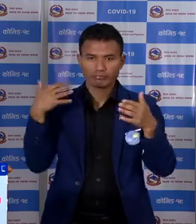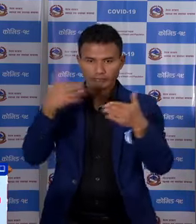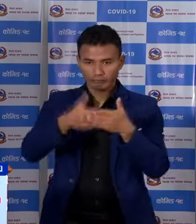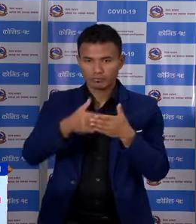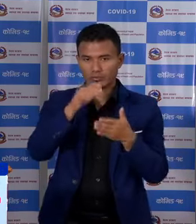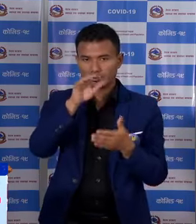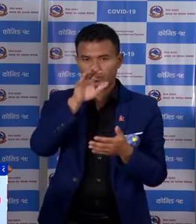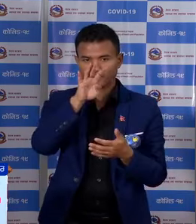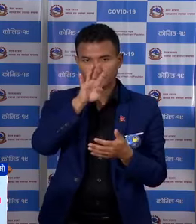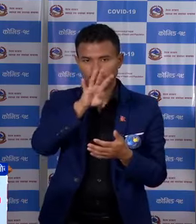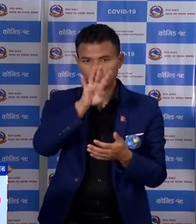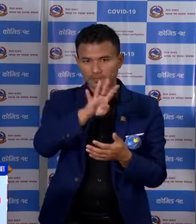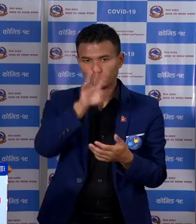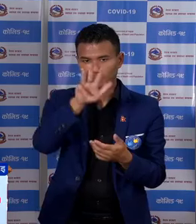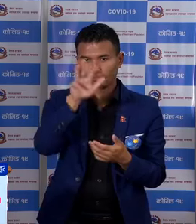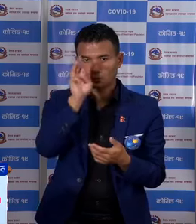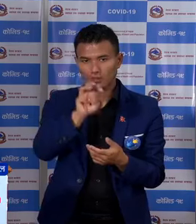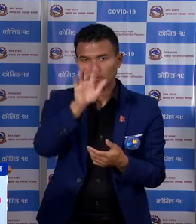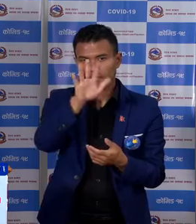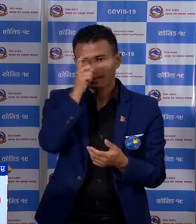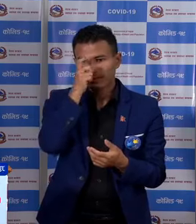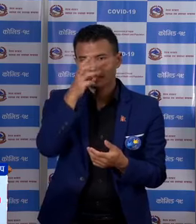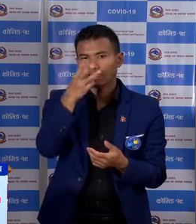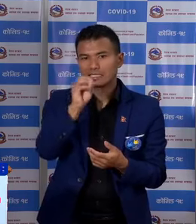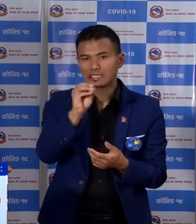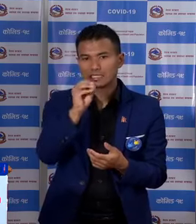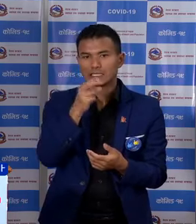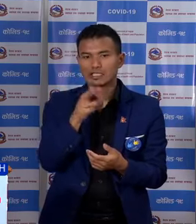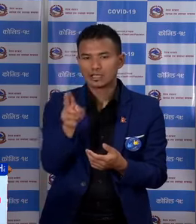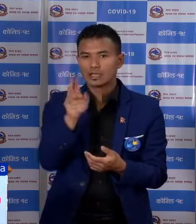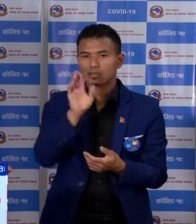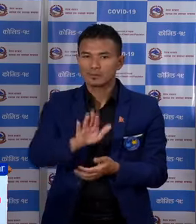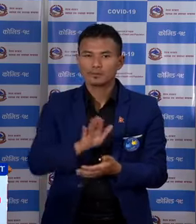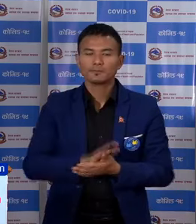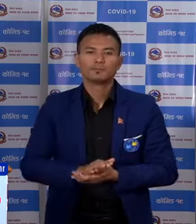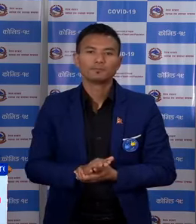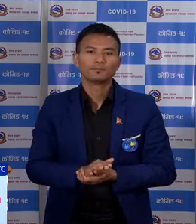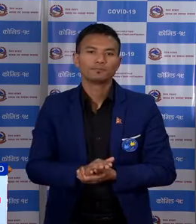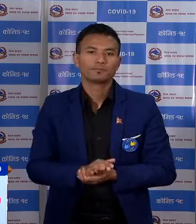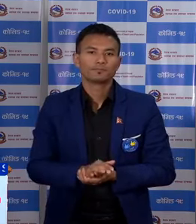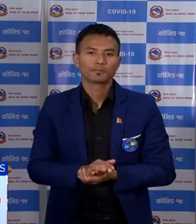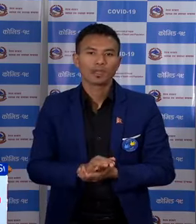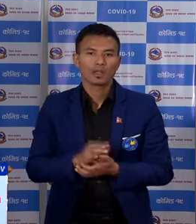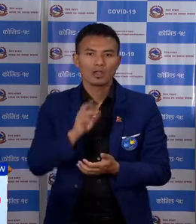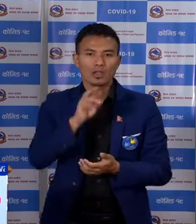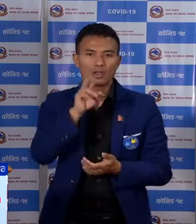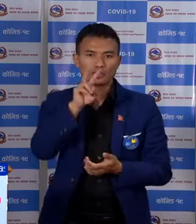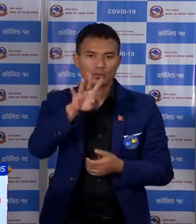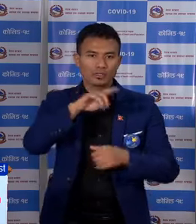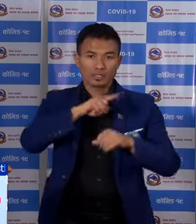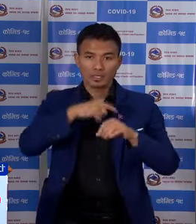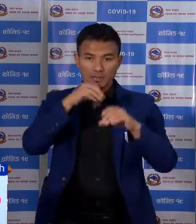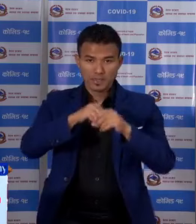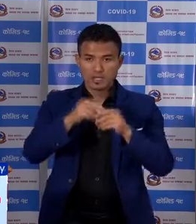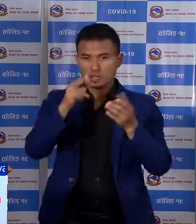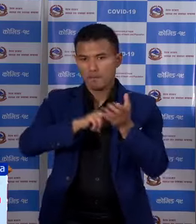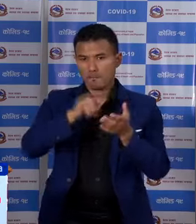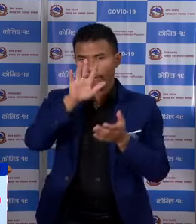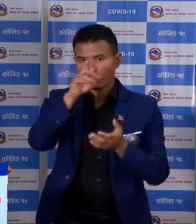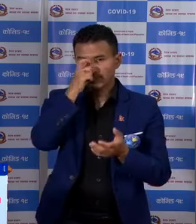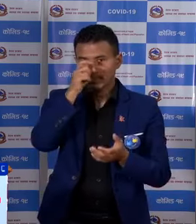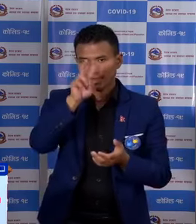59,530 रहे को छा रह गता 24 गंटा मा थब